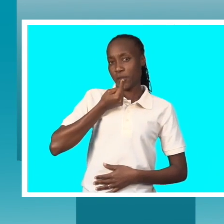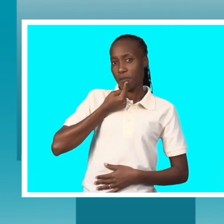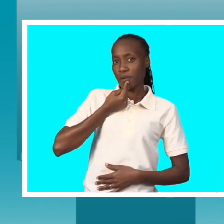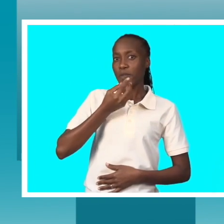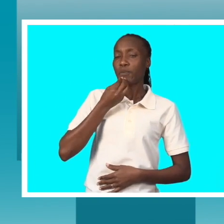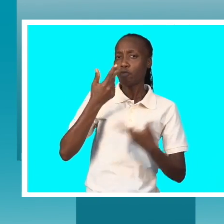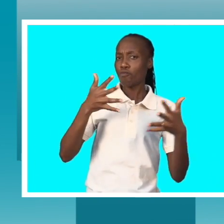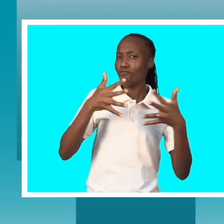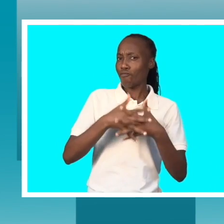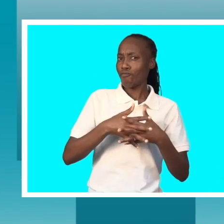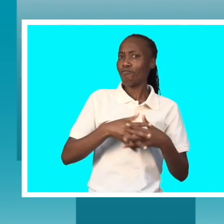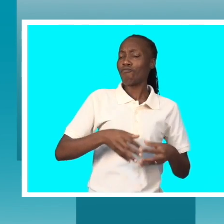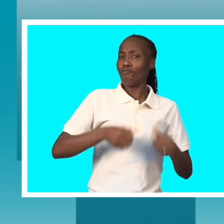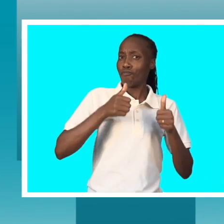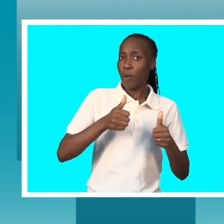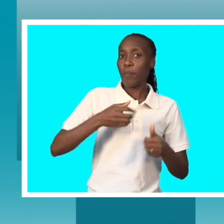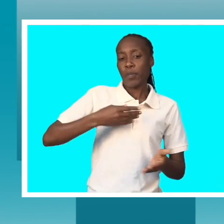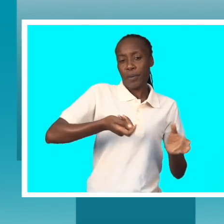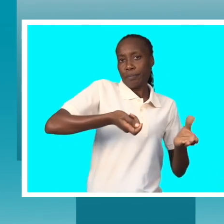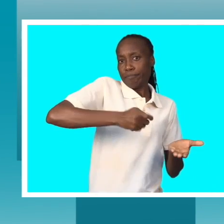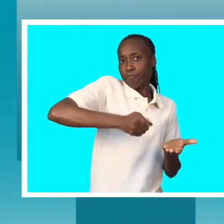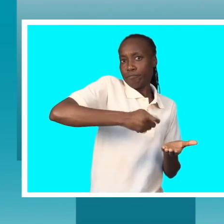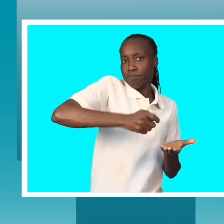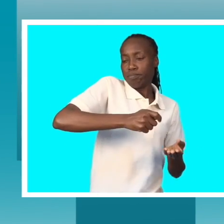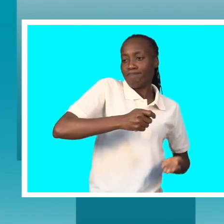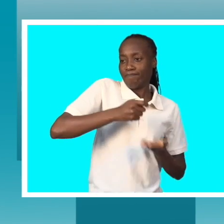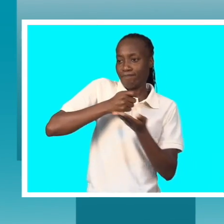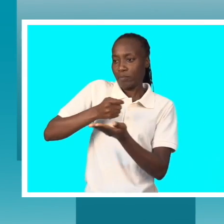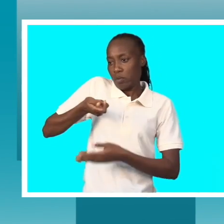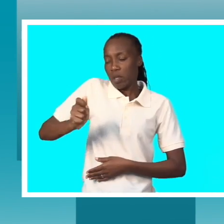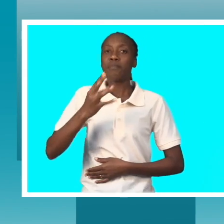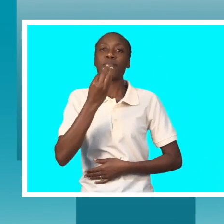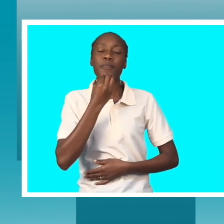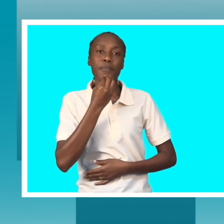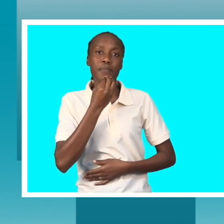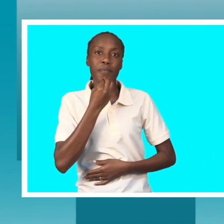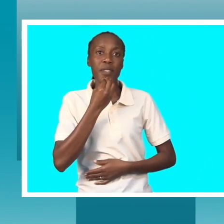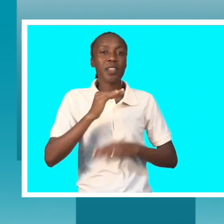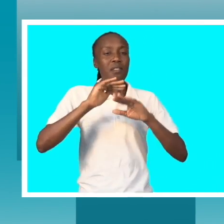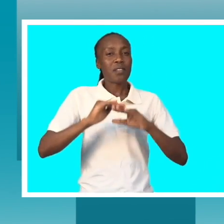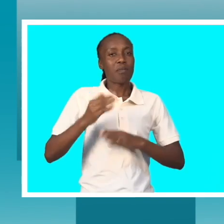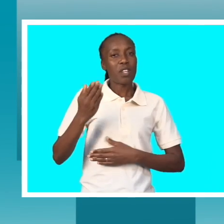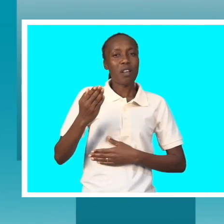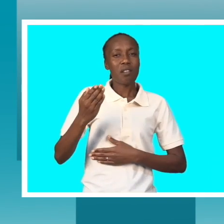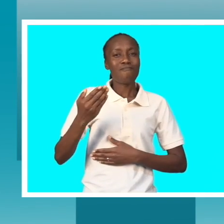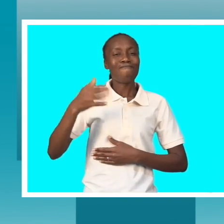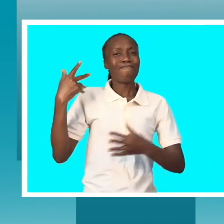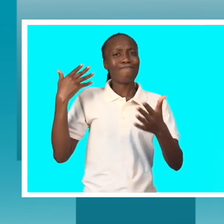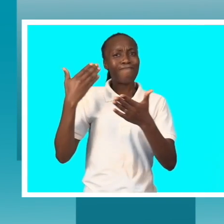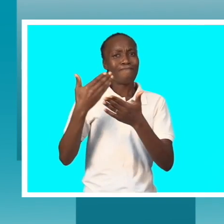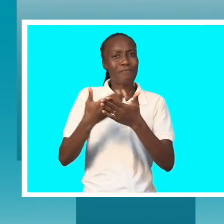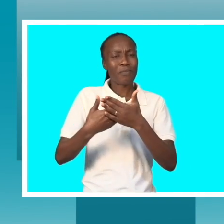já está pronta a comida. Depois eu sirvo. Depois ela vai alimentar-se. Estamos ali há muito tempo com